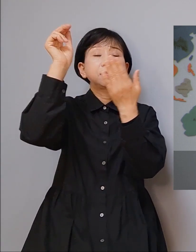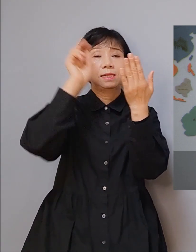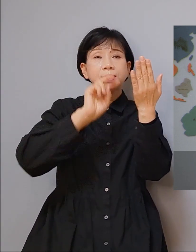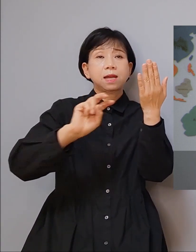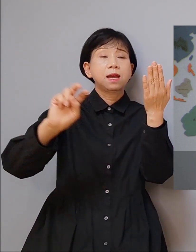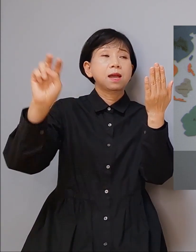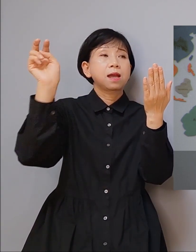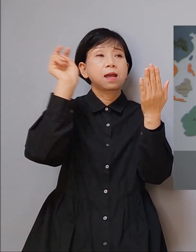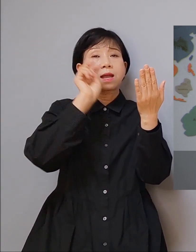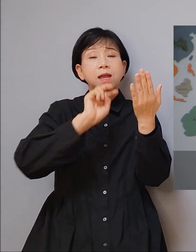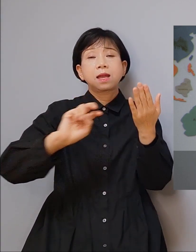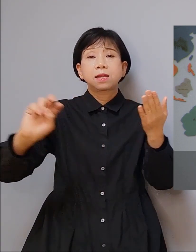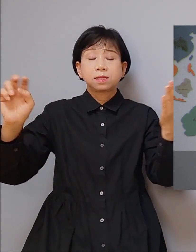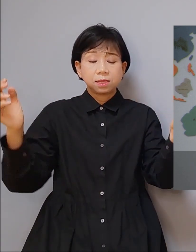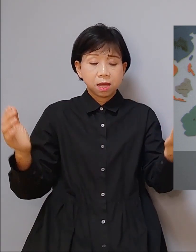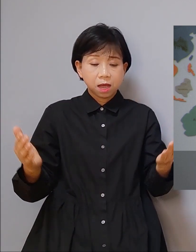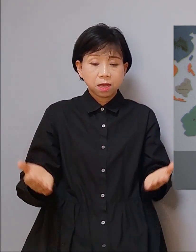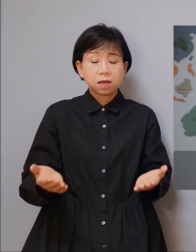주님을